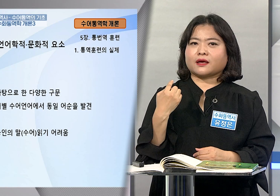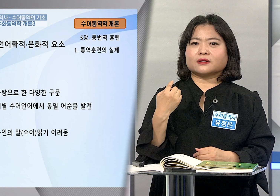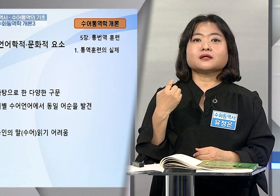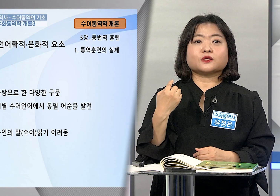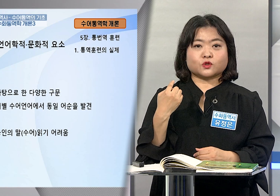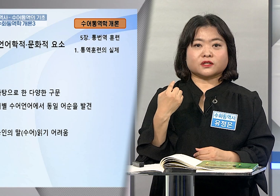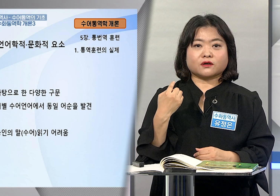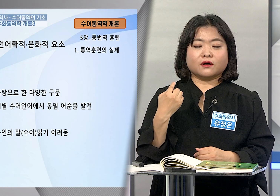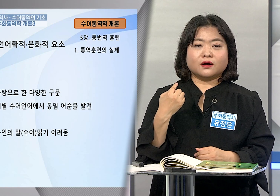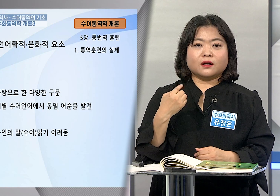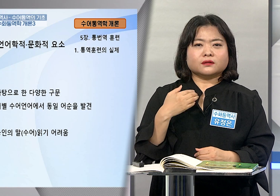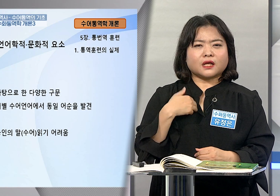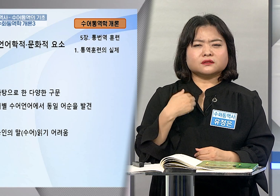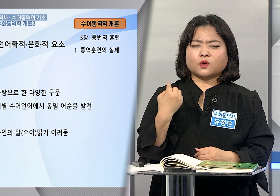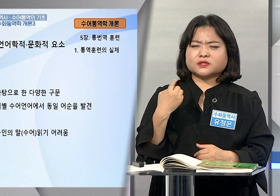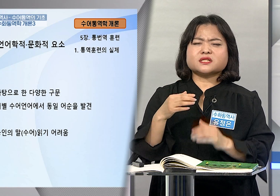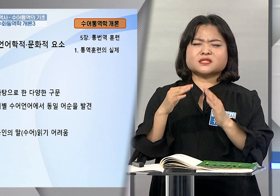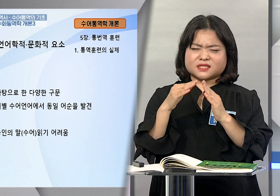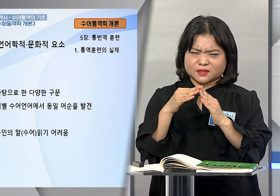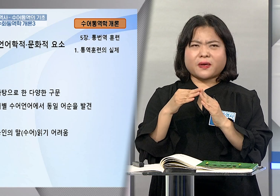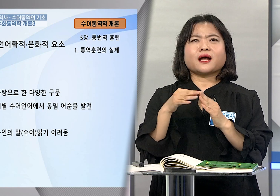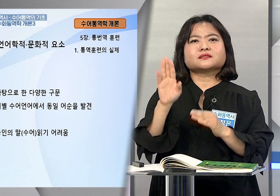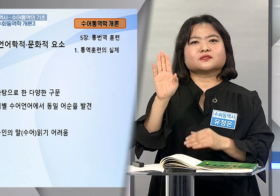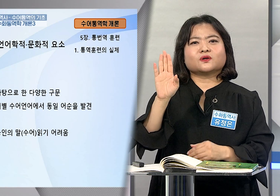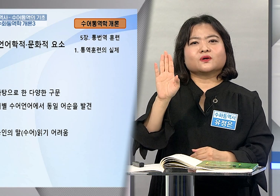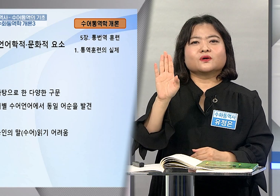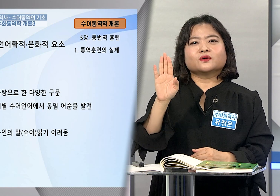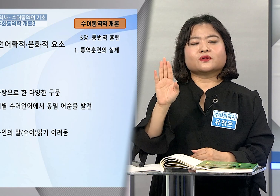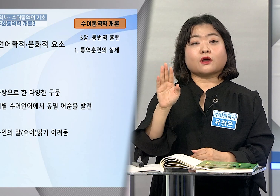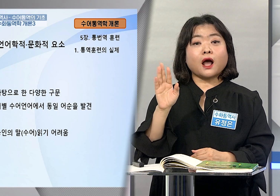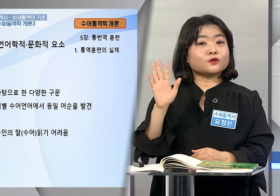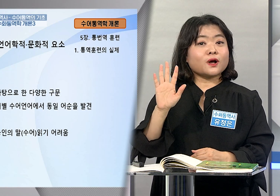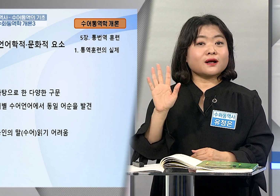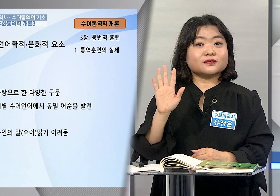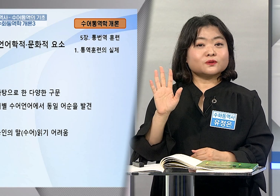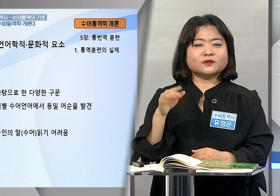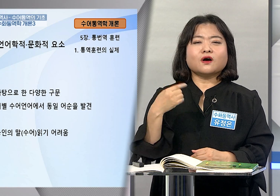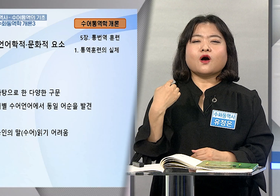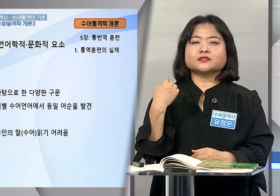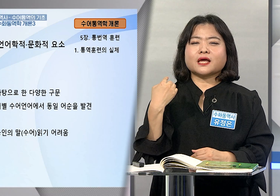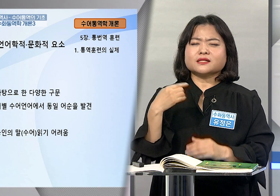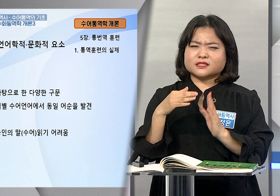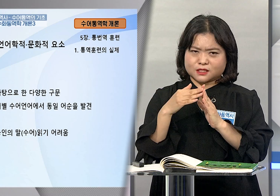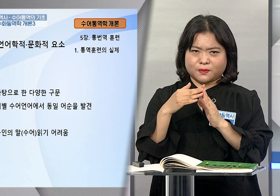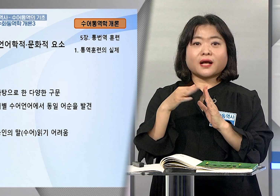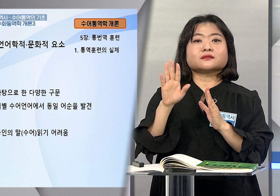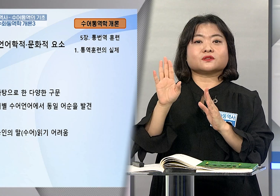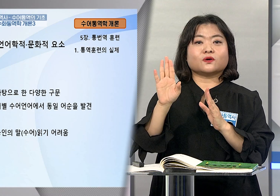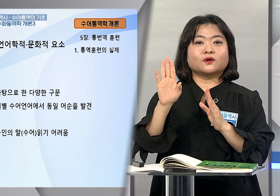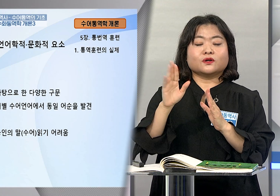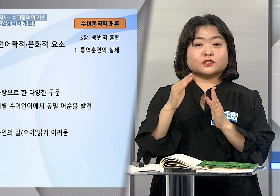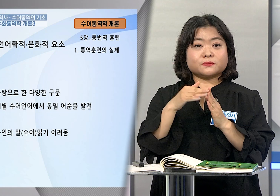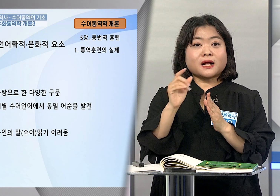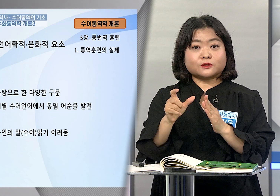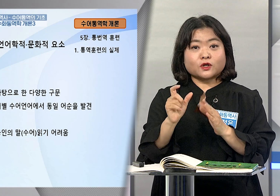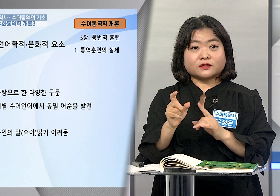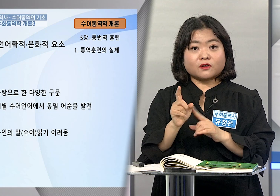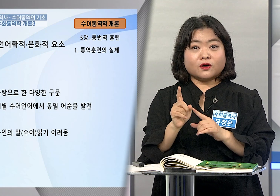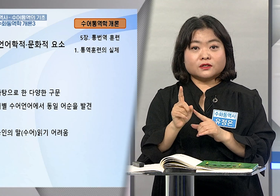어제를 강조하는 거. 나는 어제 집에 갔어. 네, 학교 간 거 아니고 어제 집에 갔어. 집을 강조하는 거.